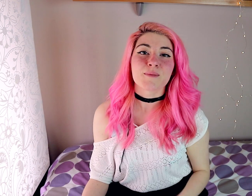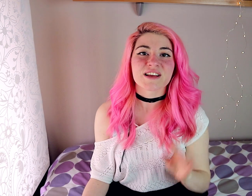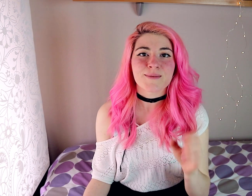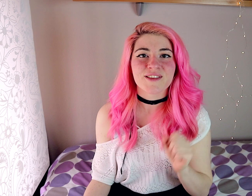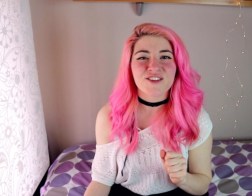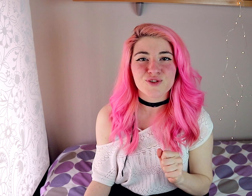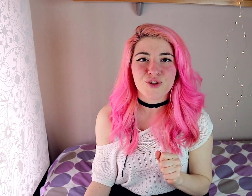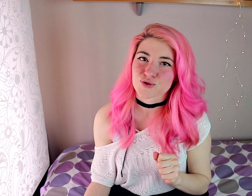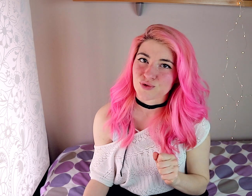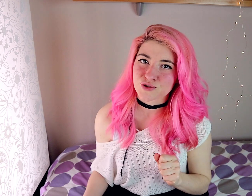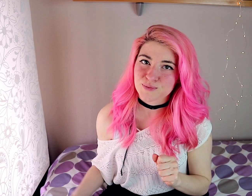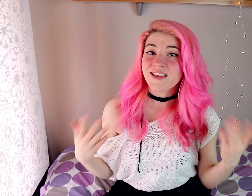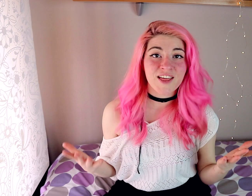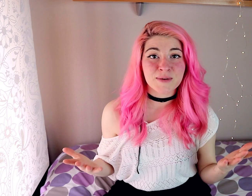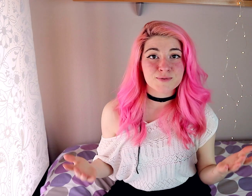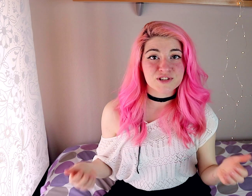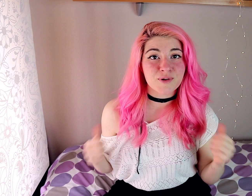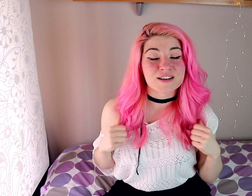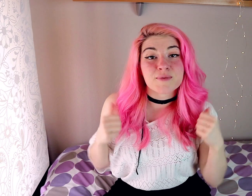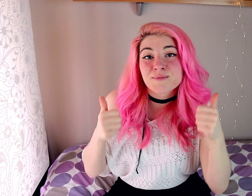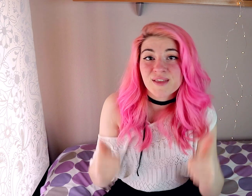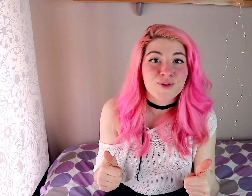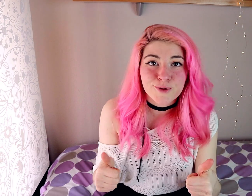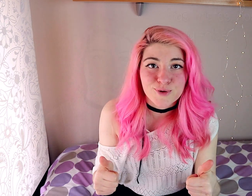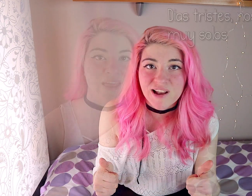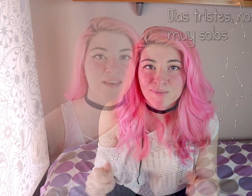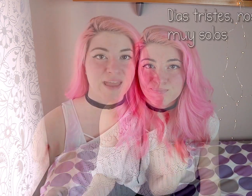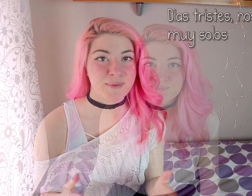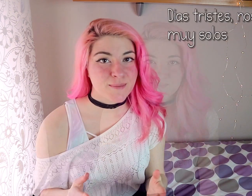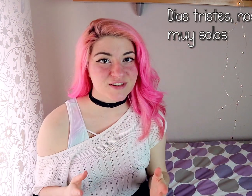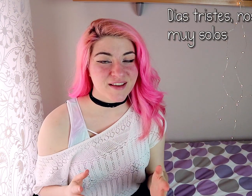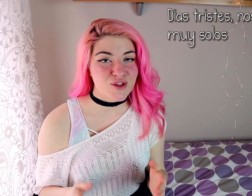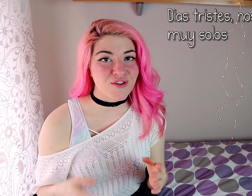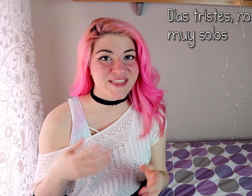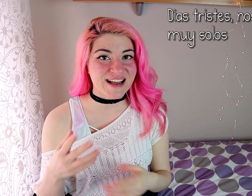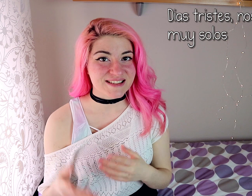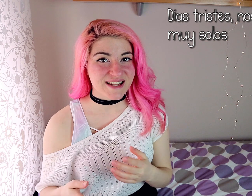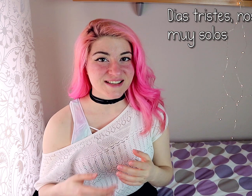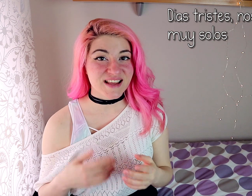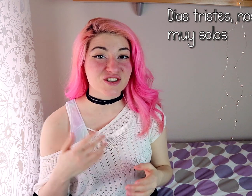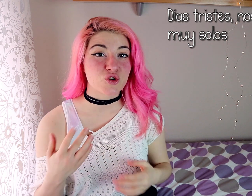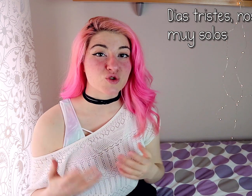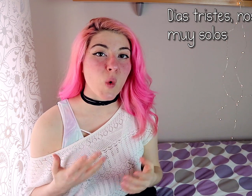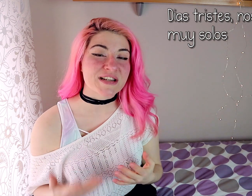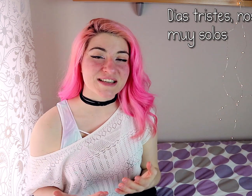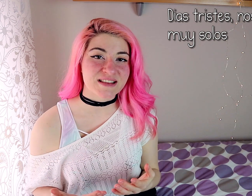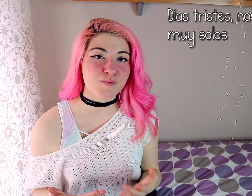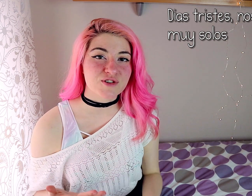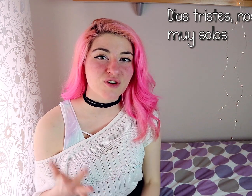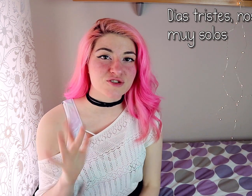vamos a ir aprendiendo todos juntos. Y nada más, brujos y brujas, vamos a empezar con el tutorial. Empezamos diciendo días tristes, nos cuesta estar muy solos,